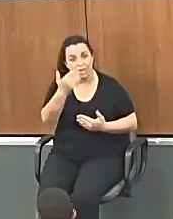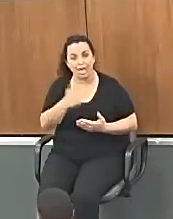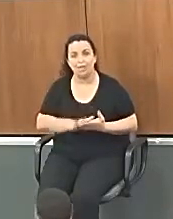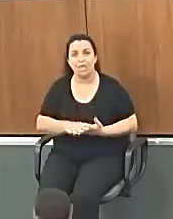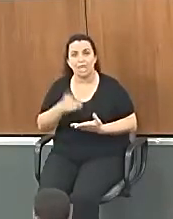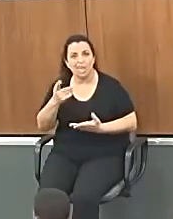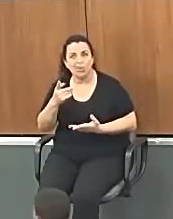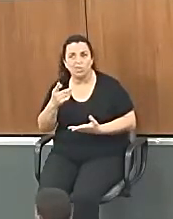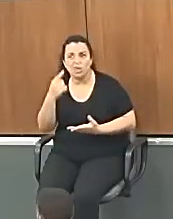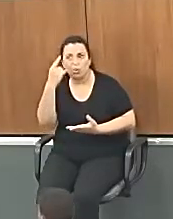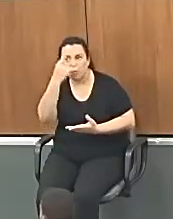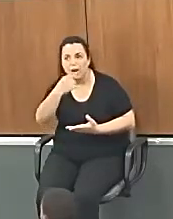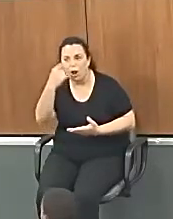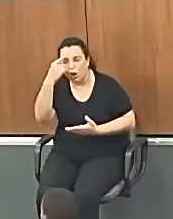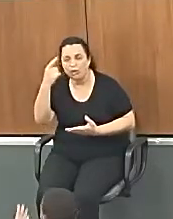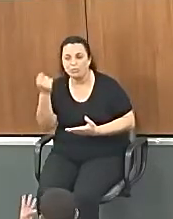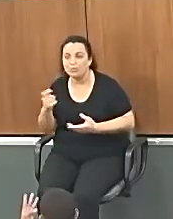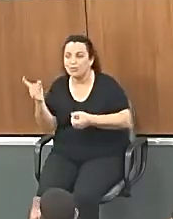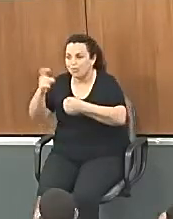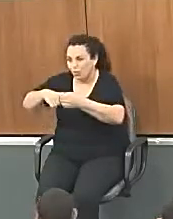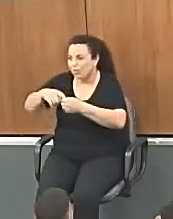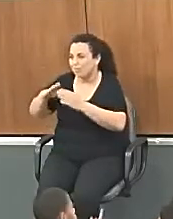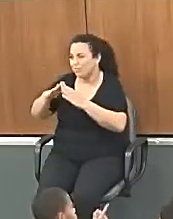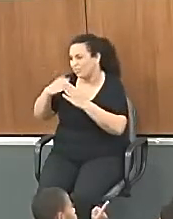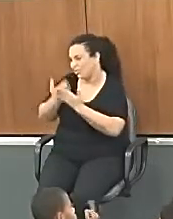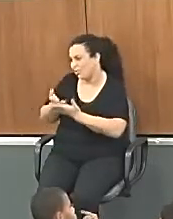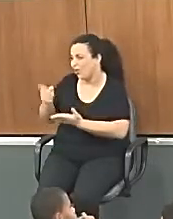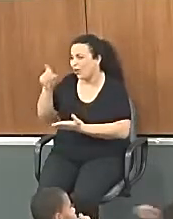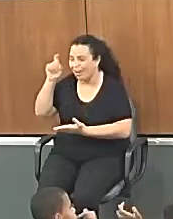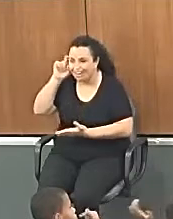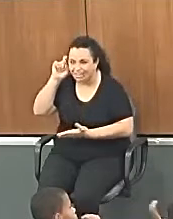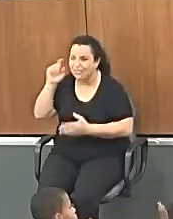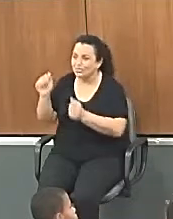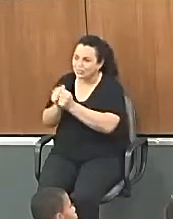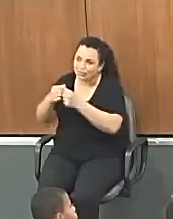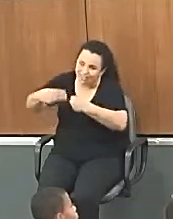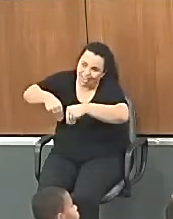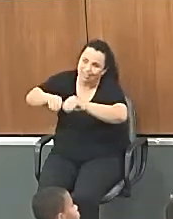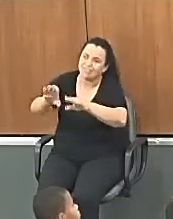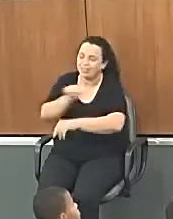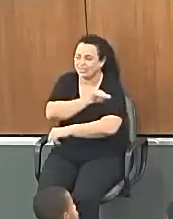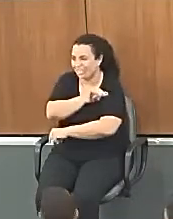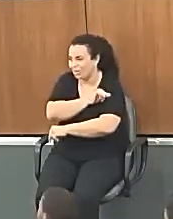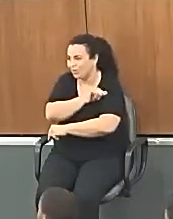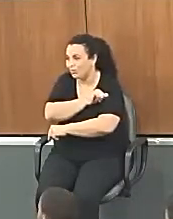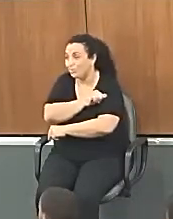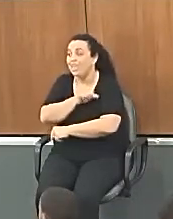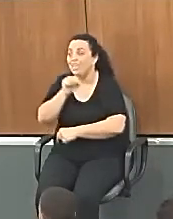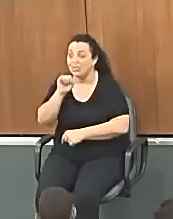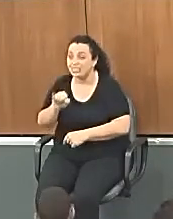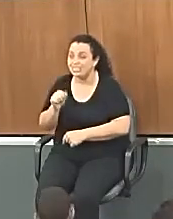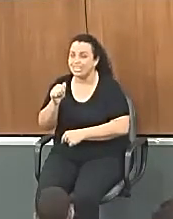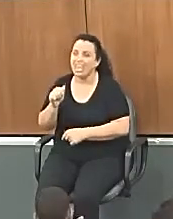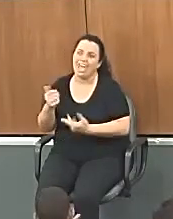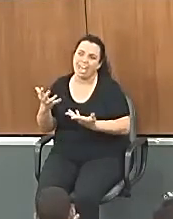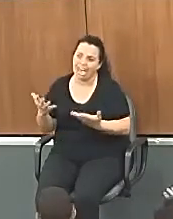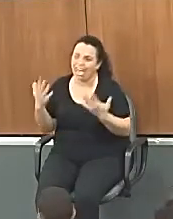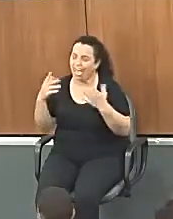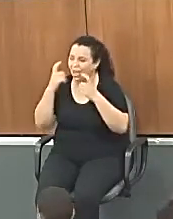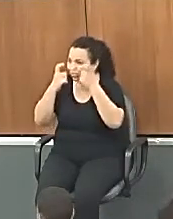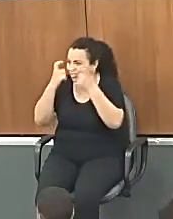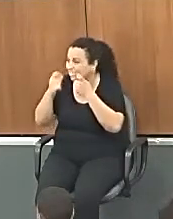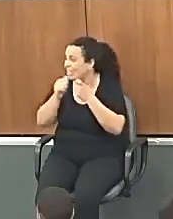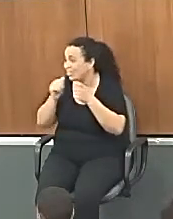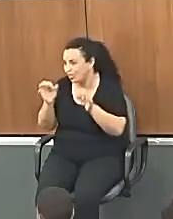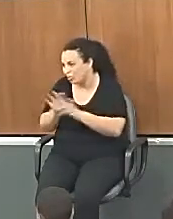que descer com os alunos para entregar para os pais né se não tiver terminado em audiência já peço desculpa senhor porque quatro e meio tem de